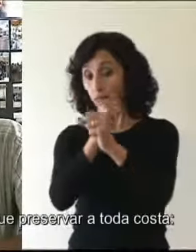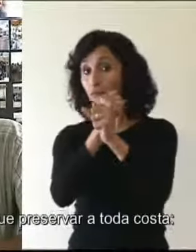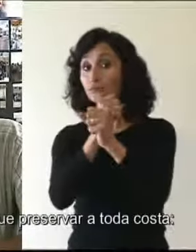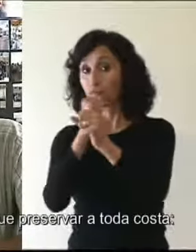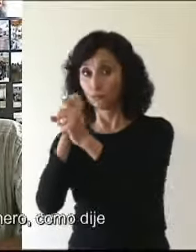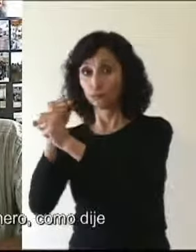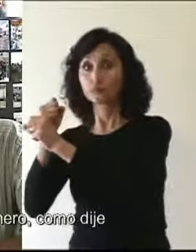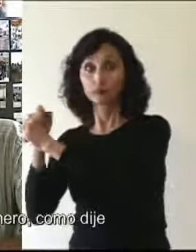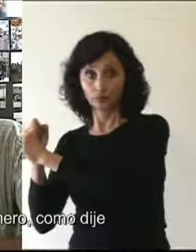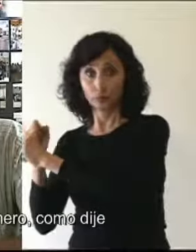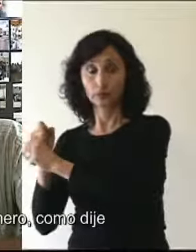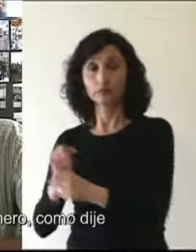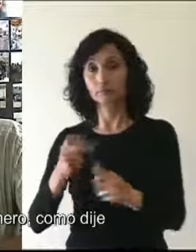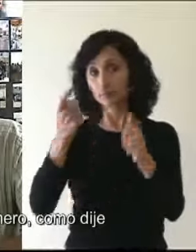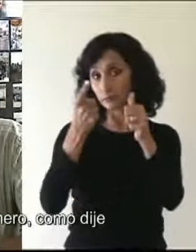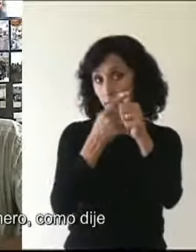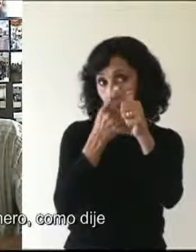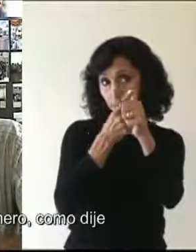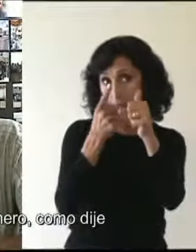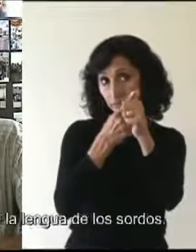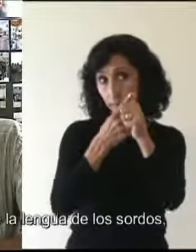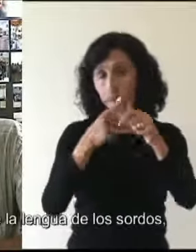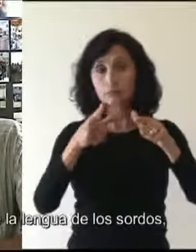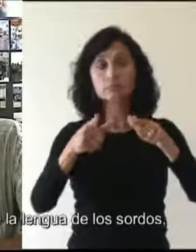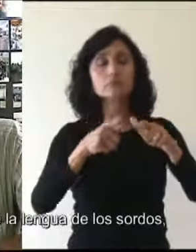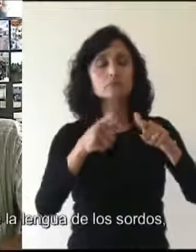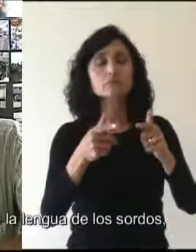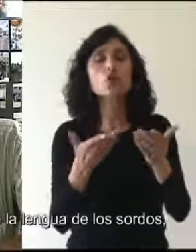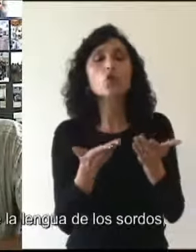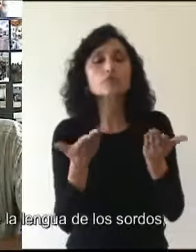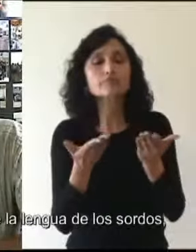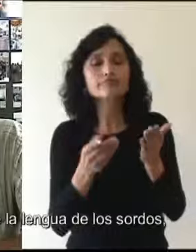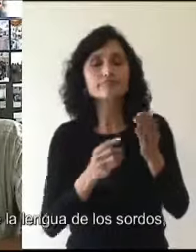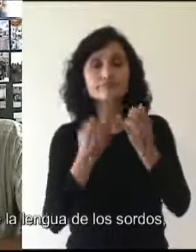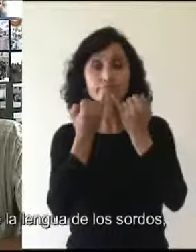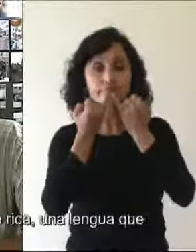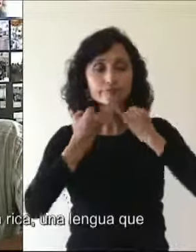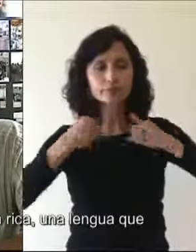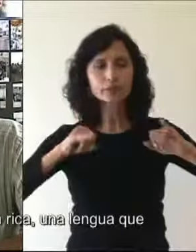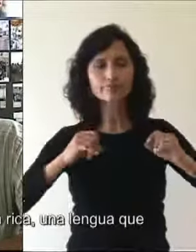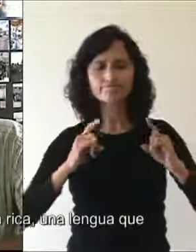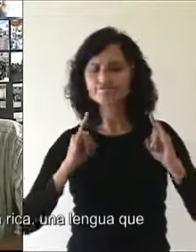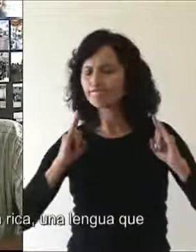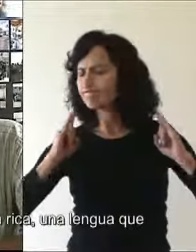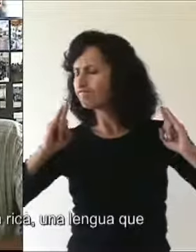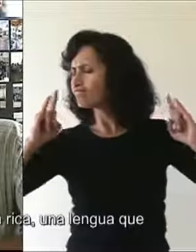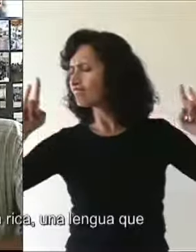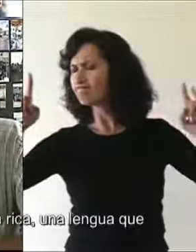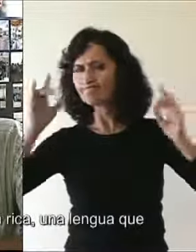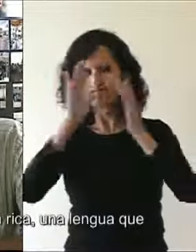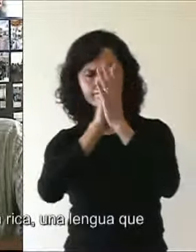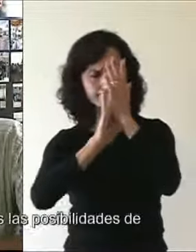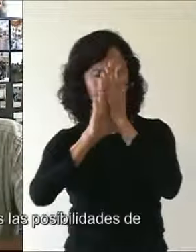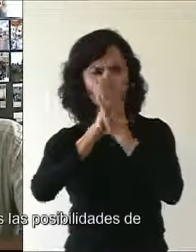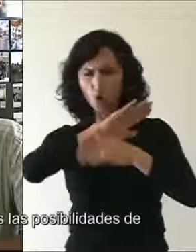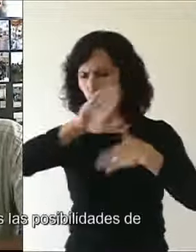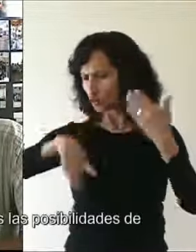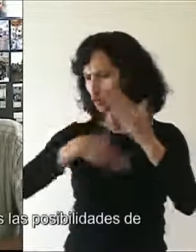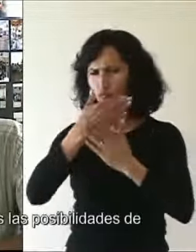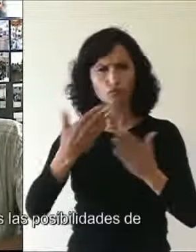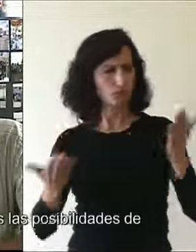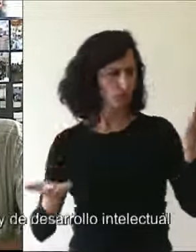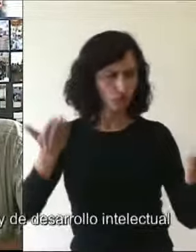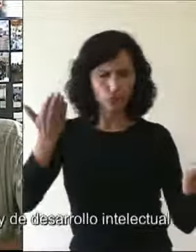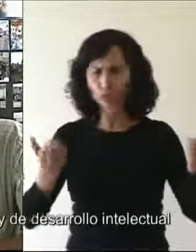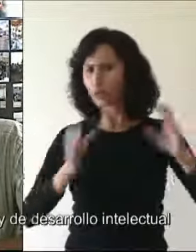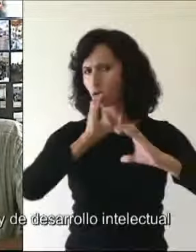que tenemos que preservar a toda costa. Primero, como dije, el lugar donde la lengua de los sordos, una lengua rica, una lengua que tiene